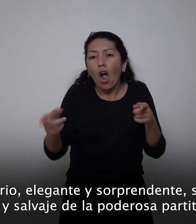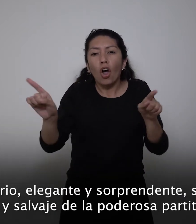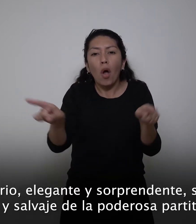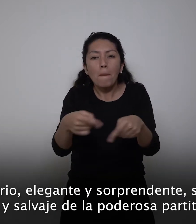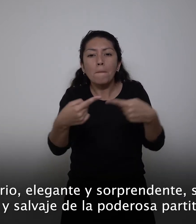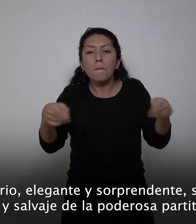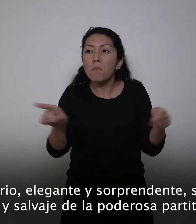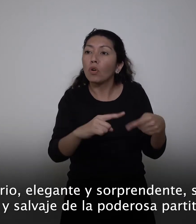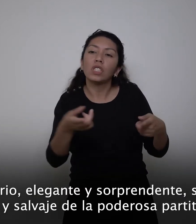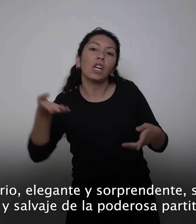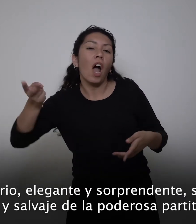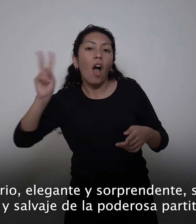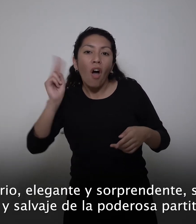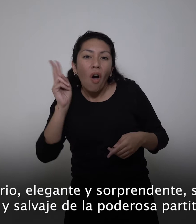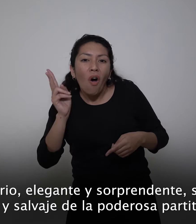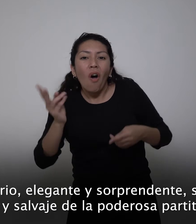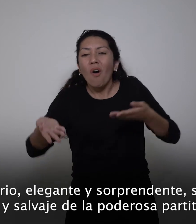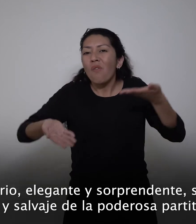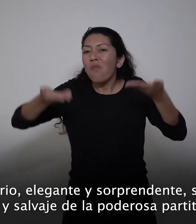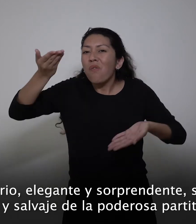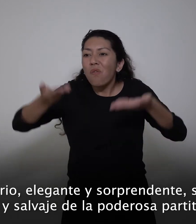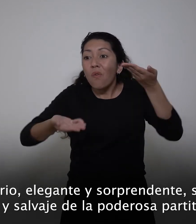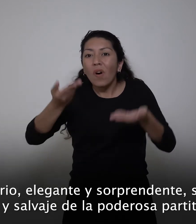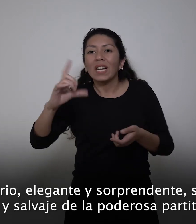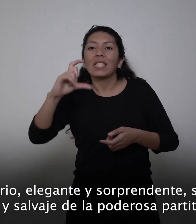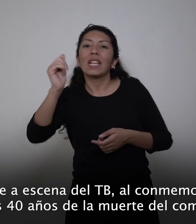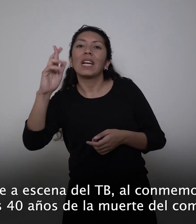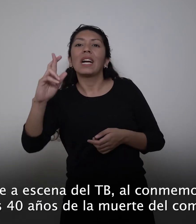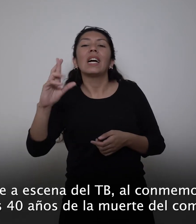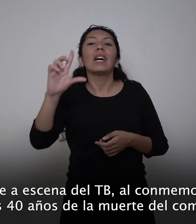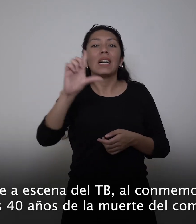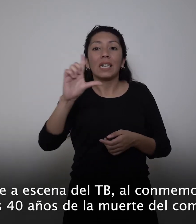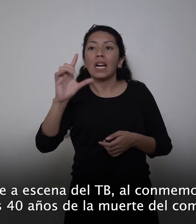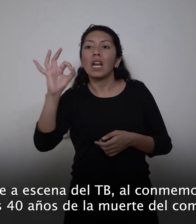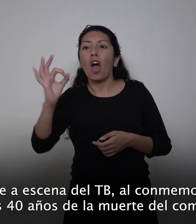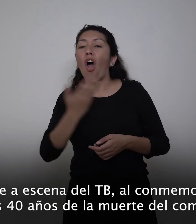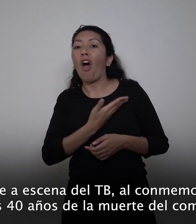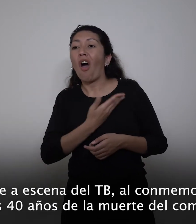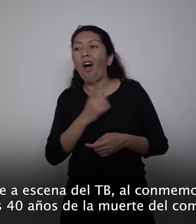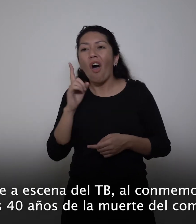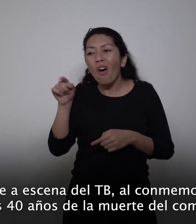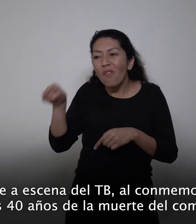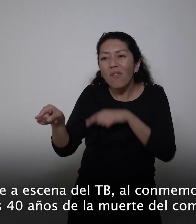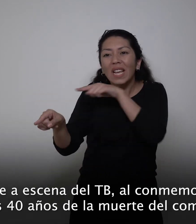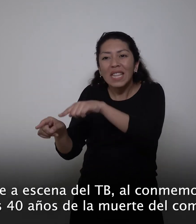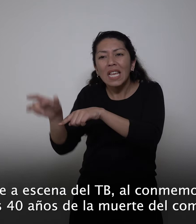de La Poderosa partitura de Carl orff que se sube a escena del teatro del Bicentenario